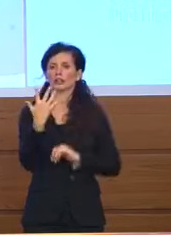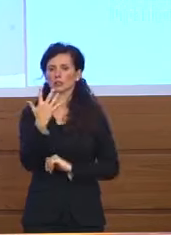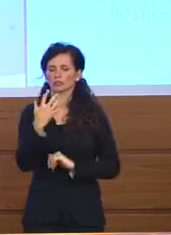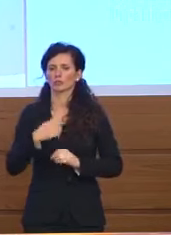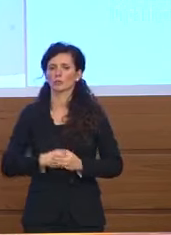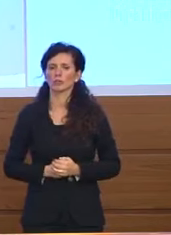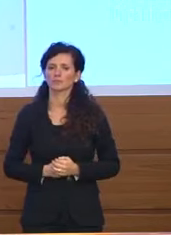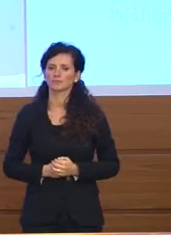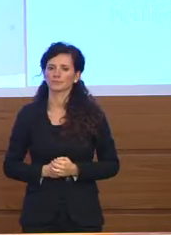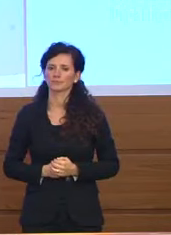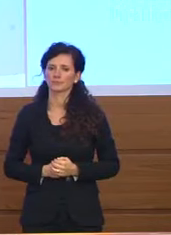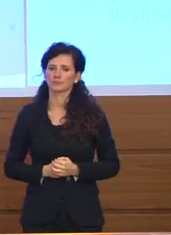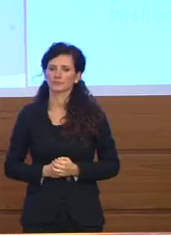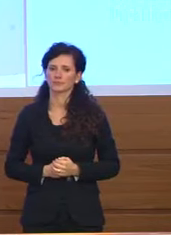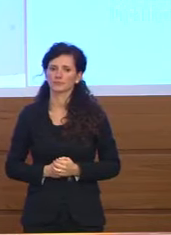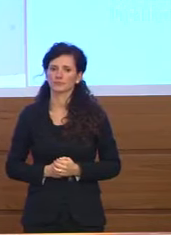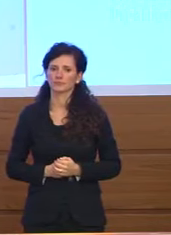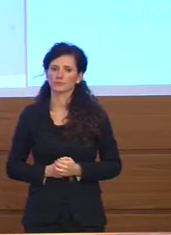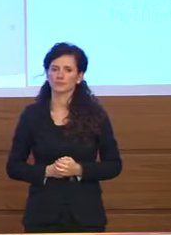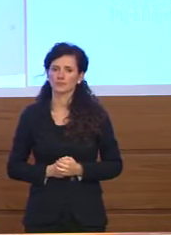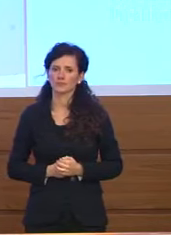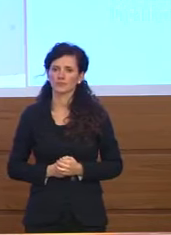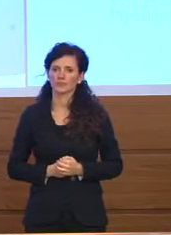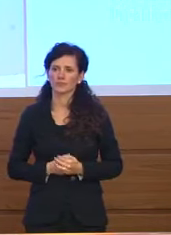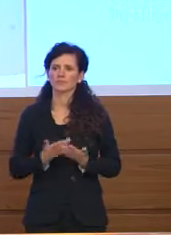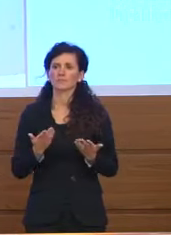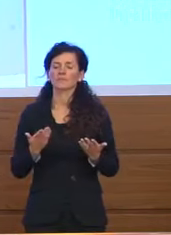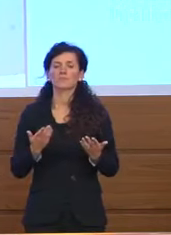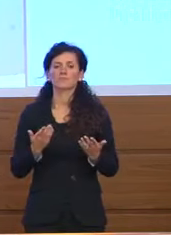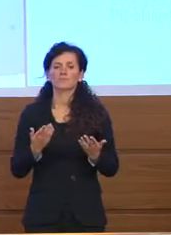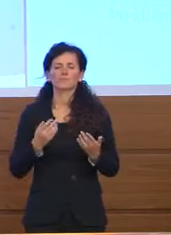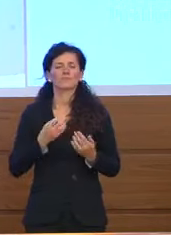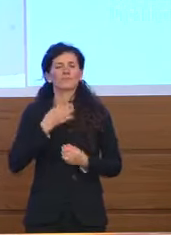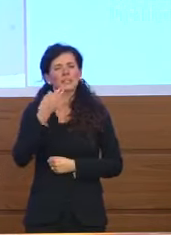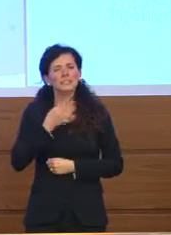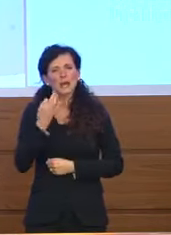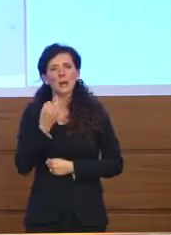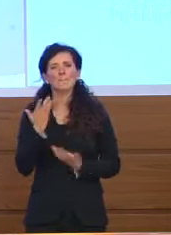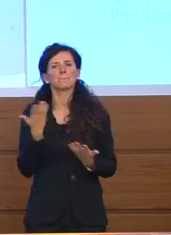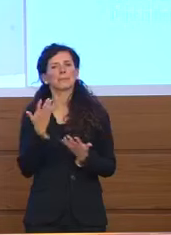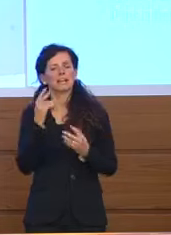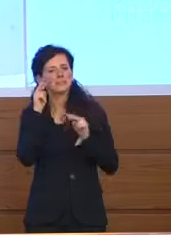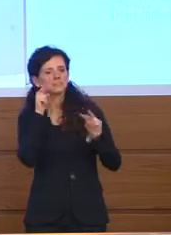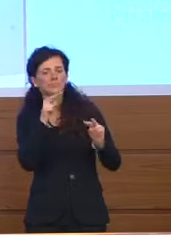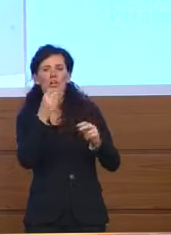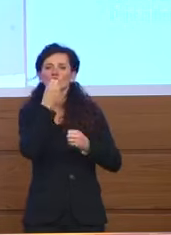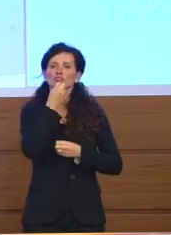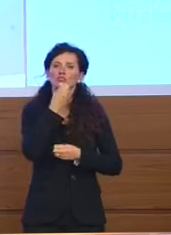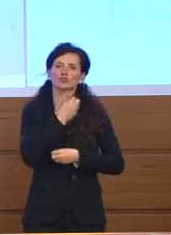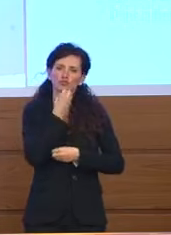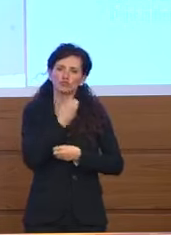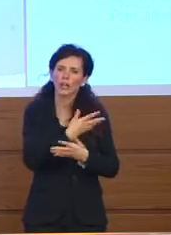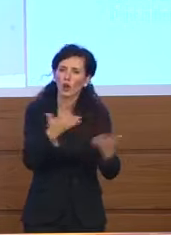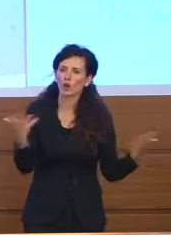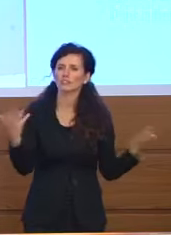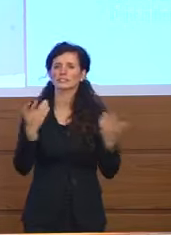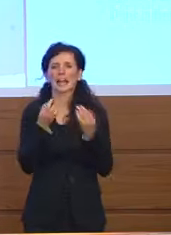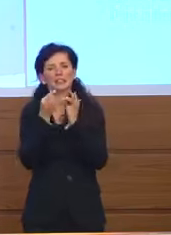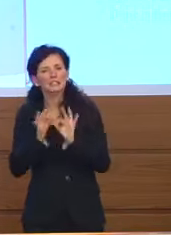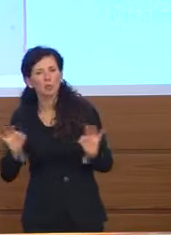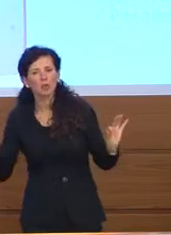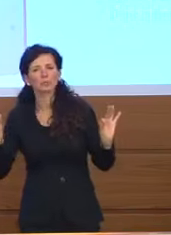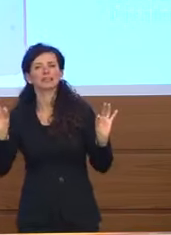e sempre a proposito di generosità di disponibilità che viene dato da